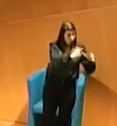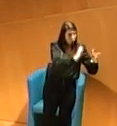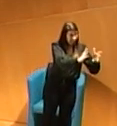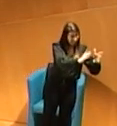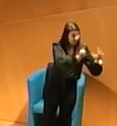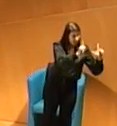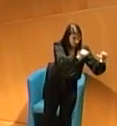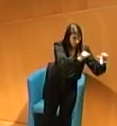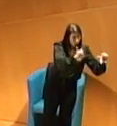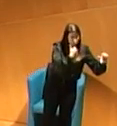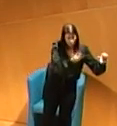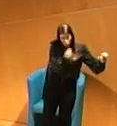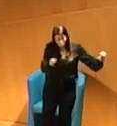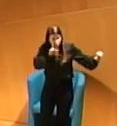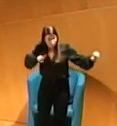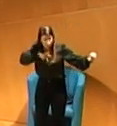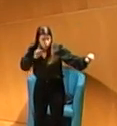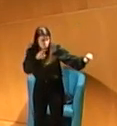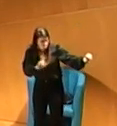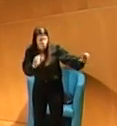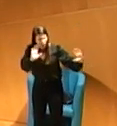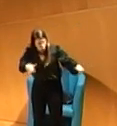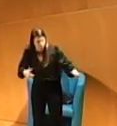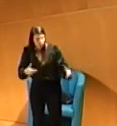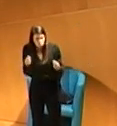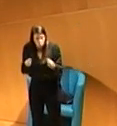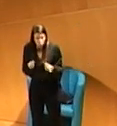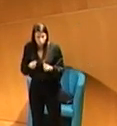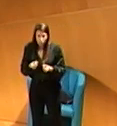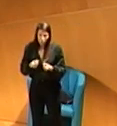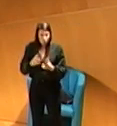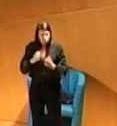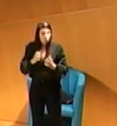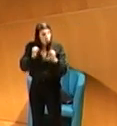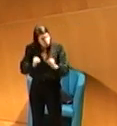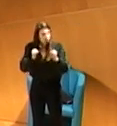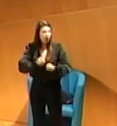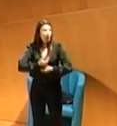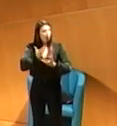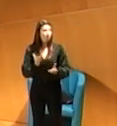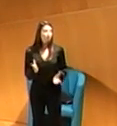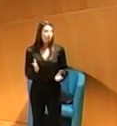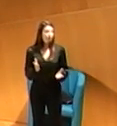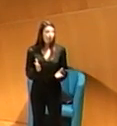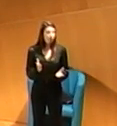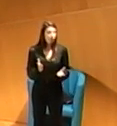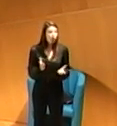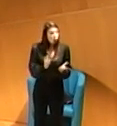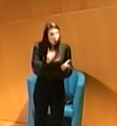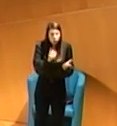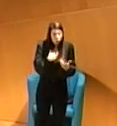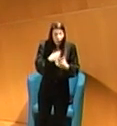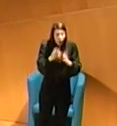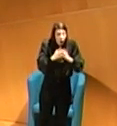peut parler. Même si elle n'est pas sourde, elle ne va pas faire de la LSF, mais elle prend les signes pour pouvoir parler. Donc, j'ai un